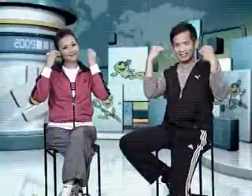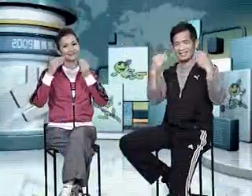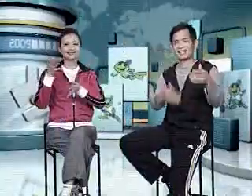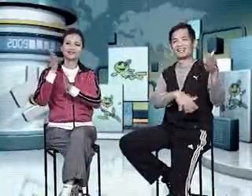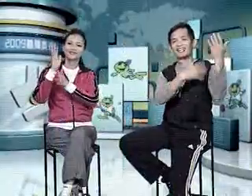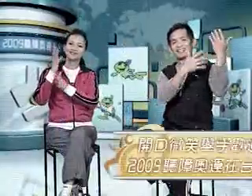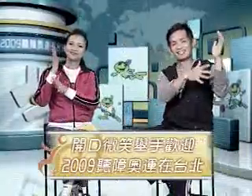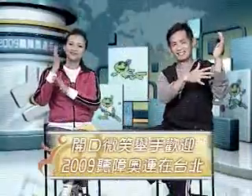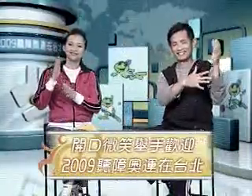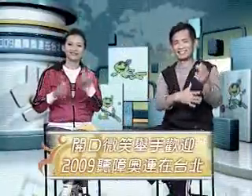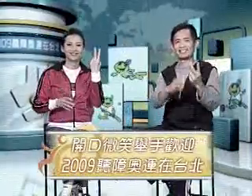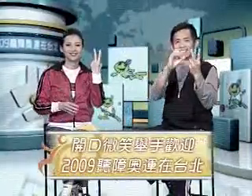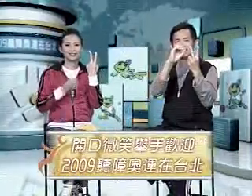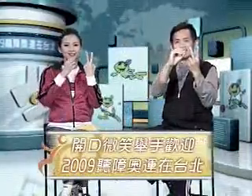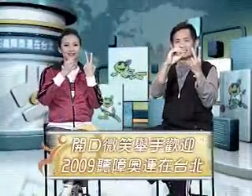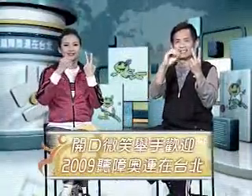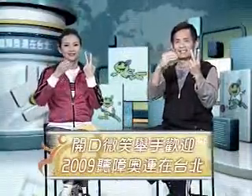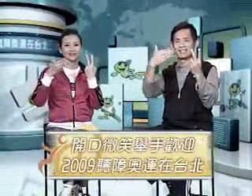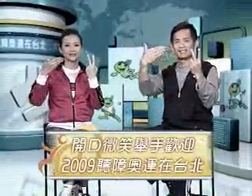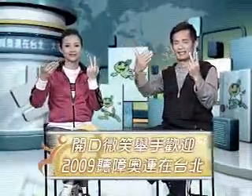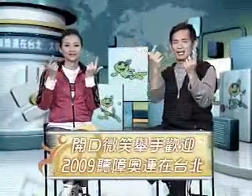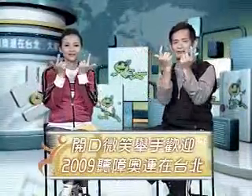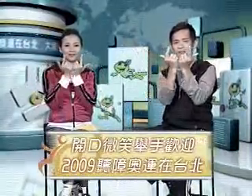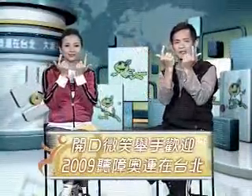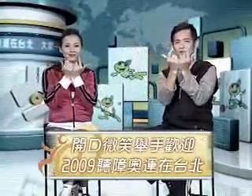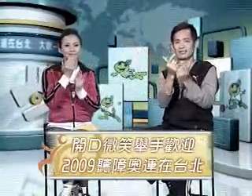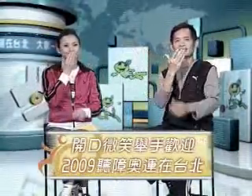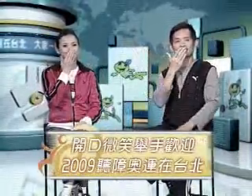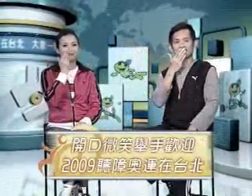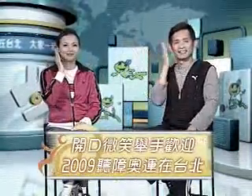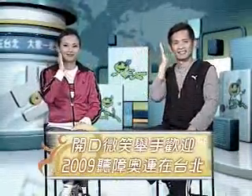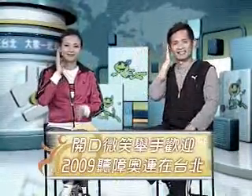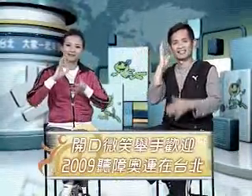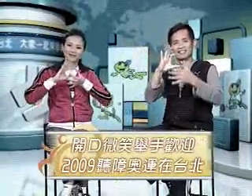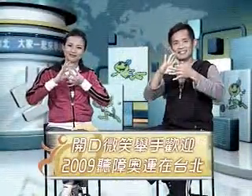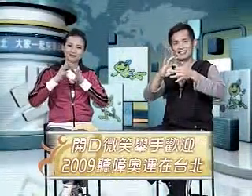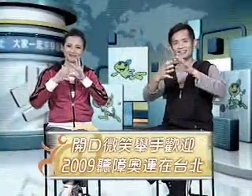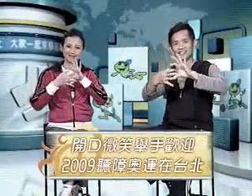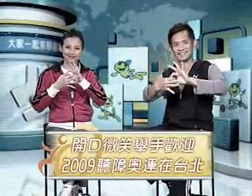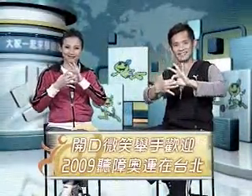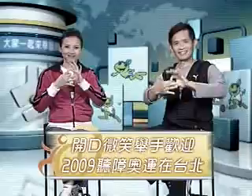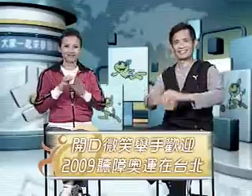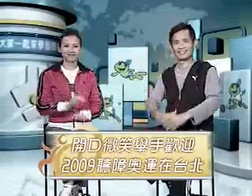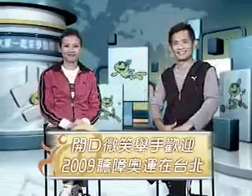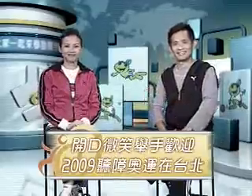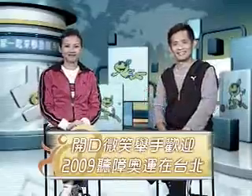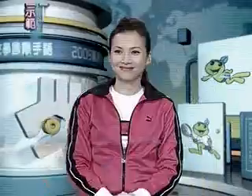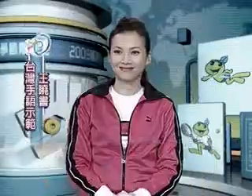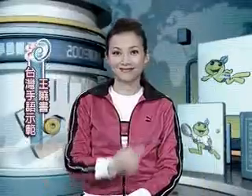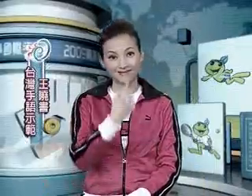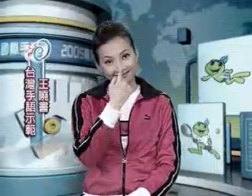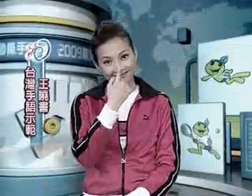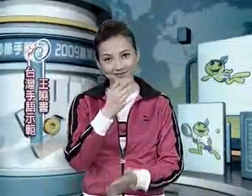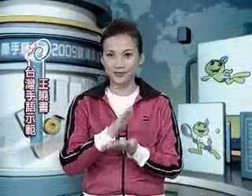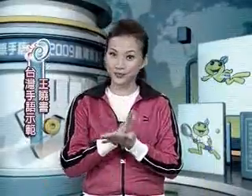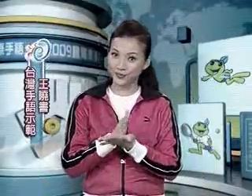开口微笑，举手欢迎2009听障奥运在台北。 我是小